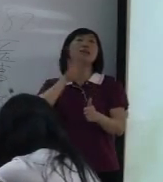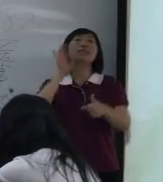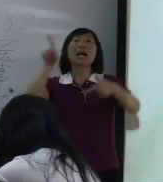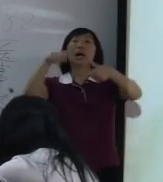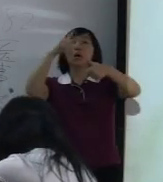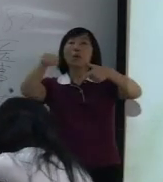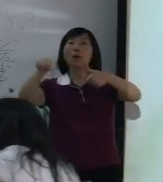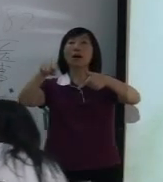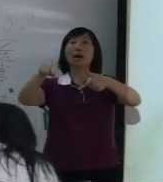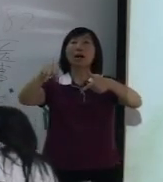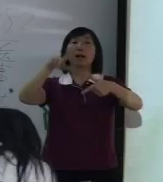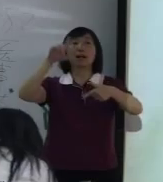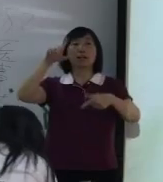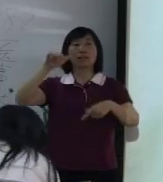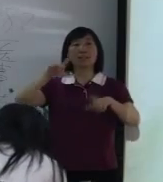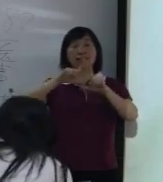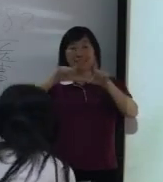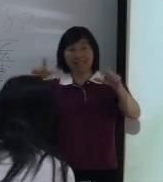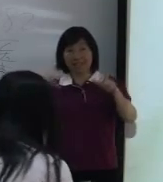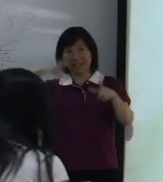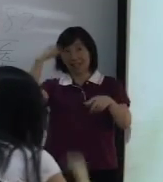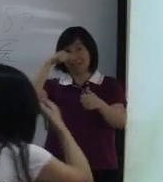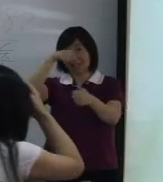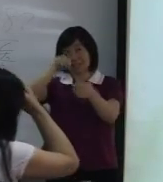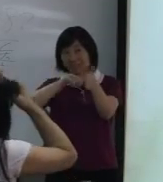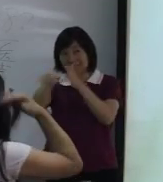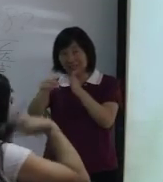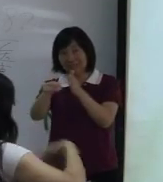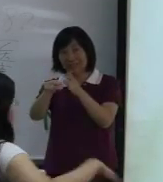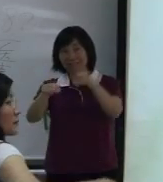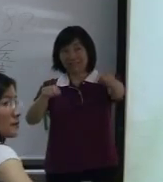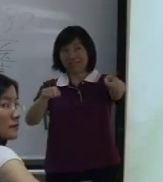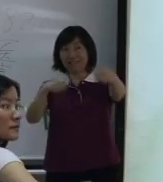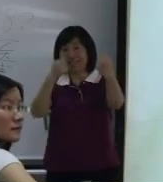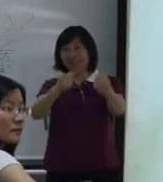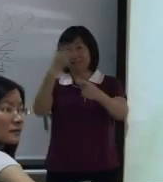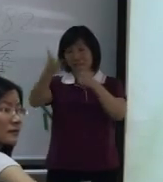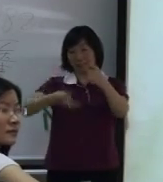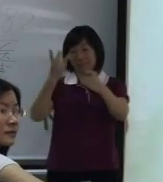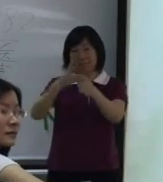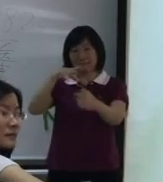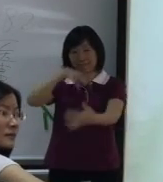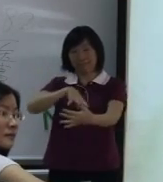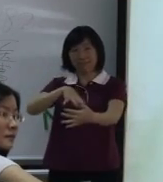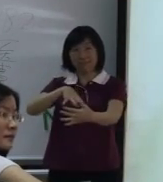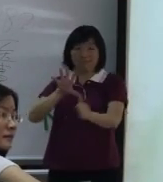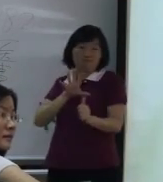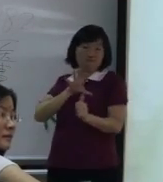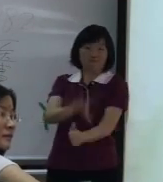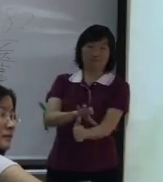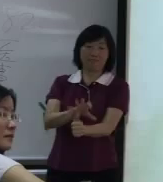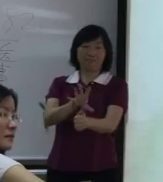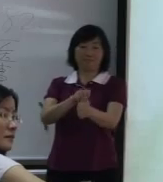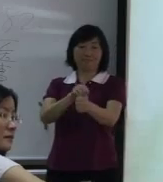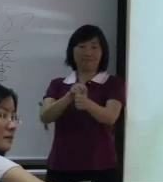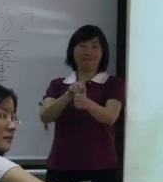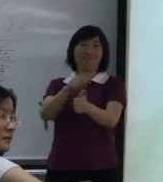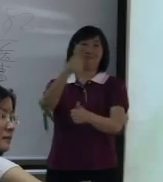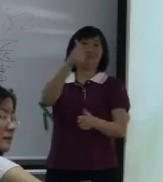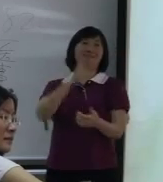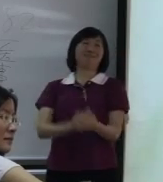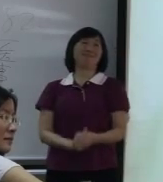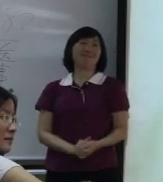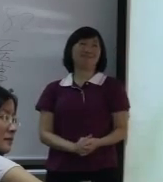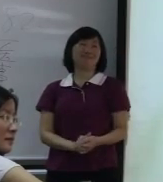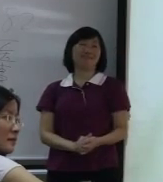特教系，然后我硬是在三年里面把他逼出来，